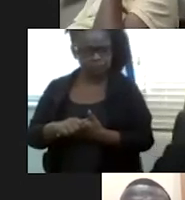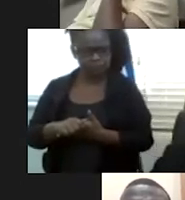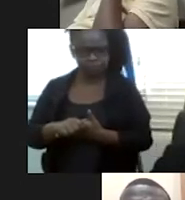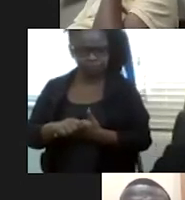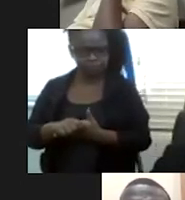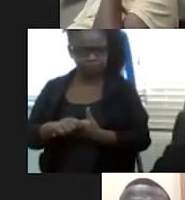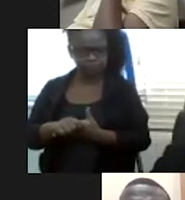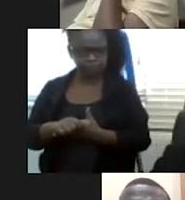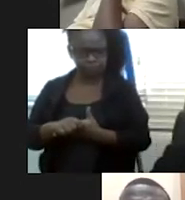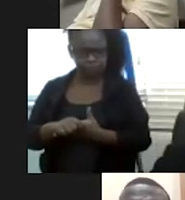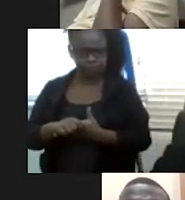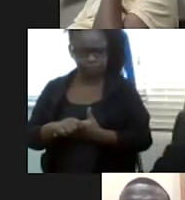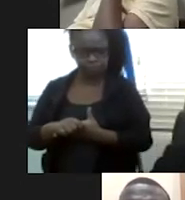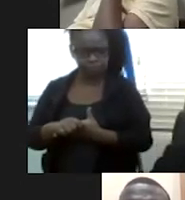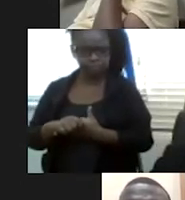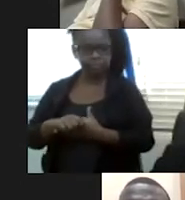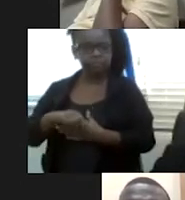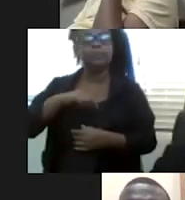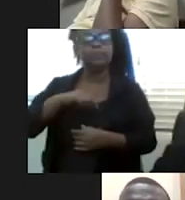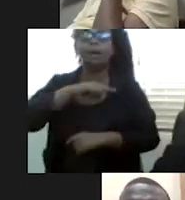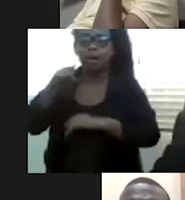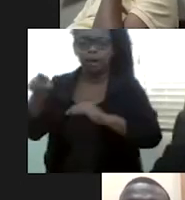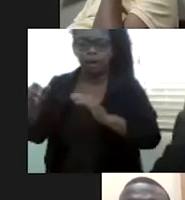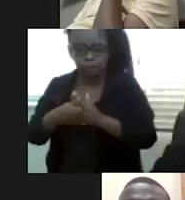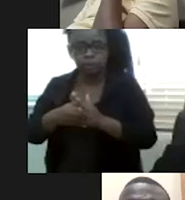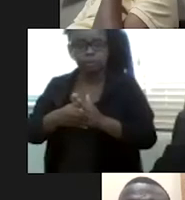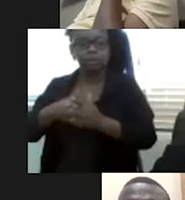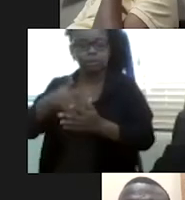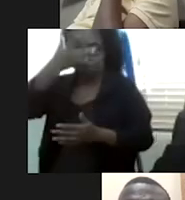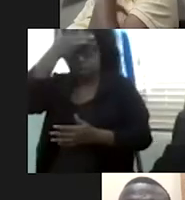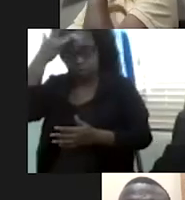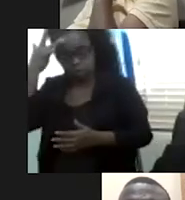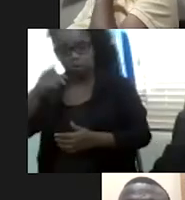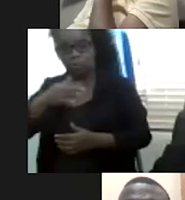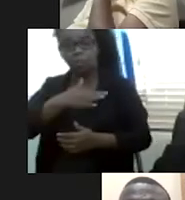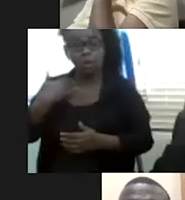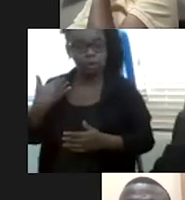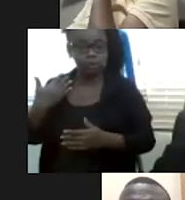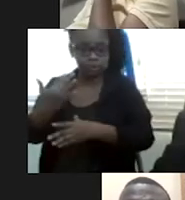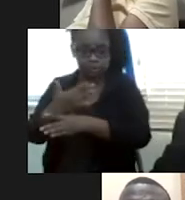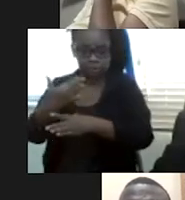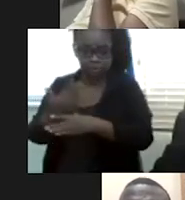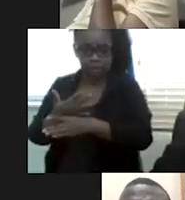aos moradores da nossa cidade e contribuiu para o crescimento dessa cidade.